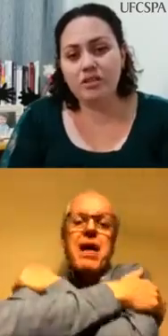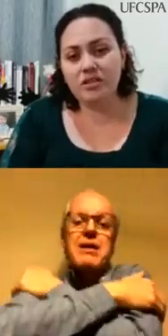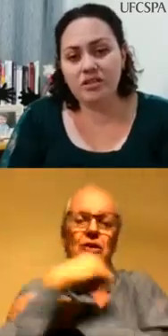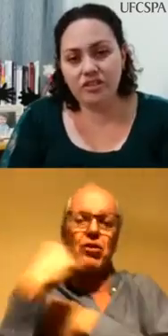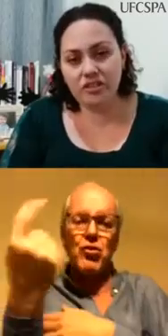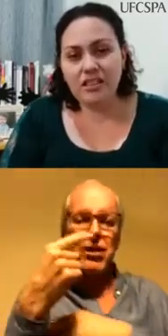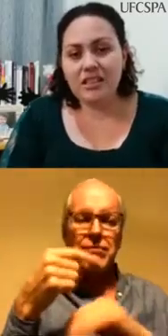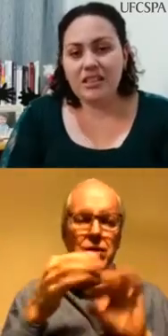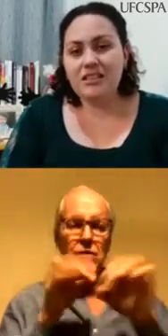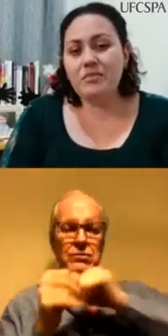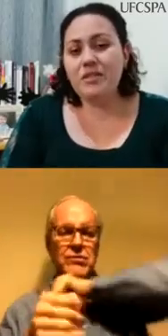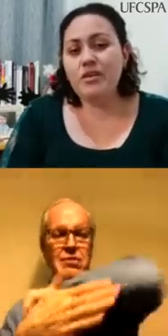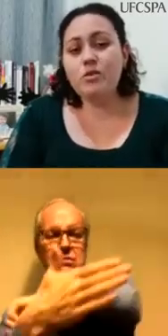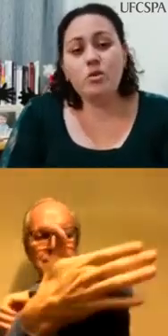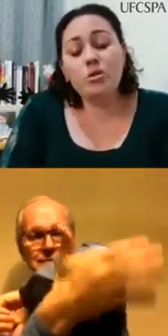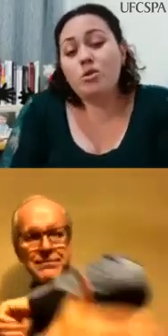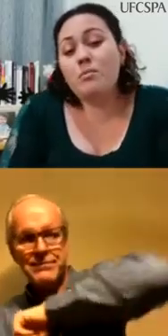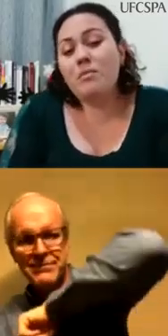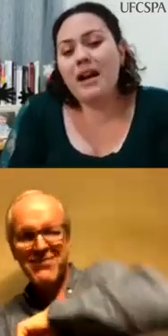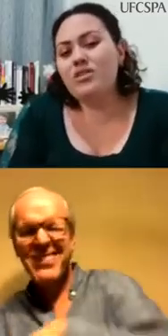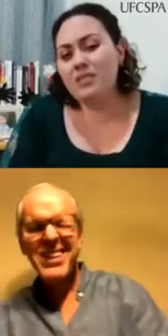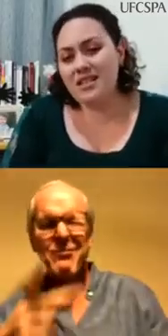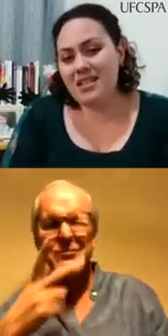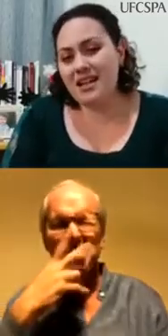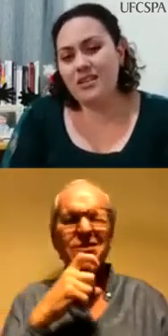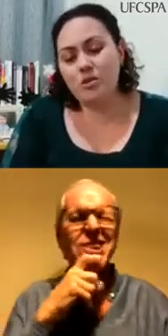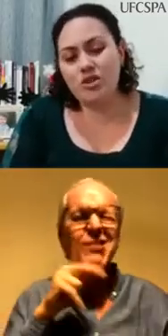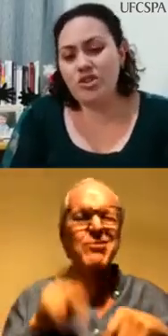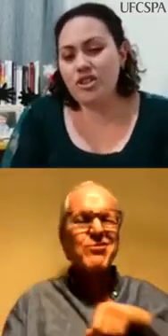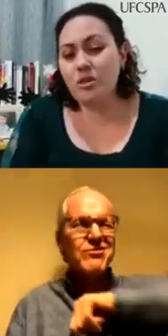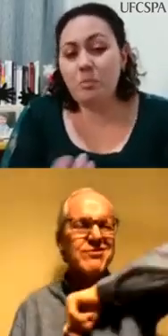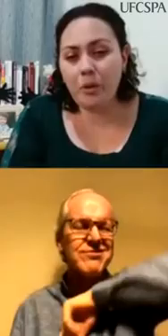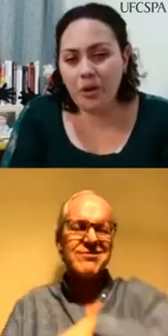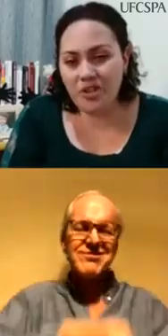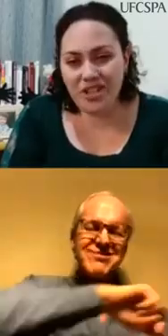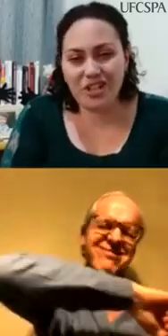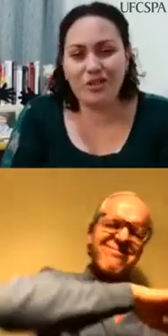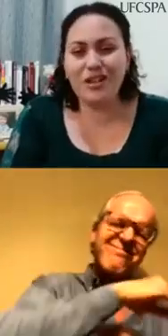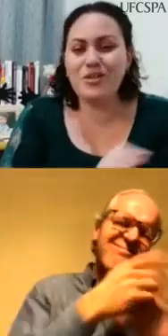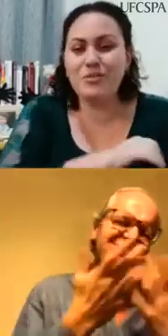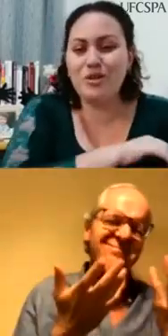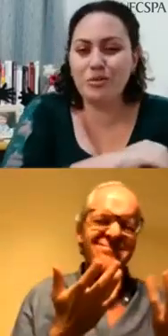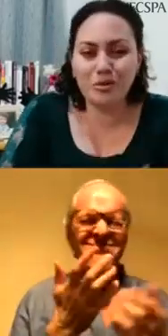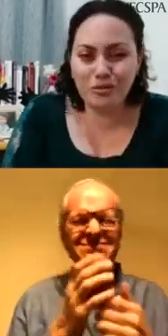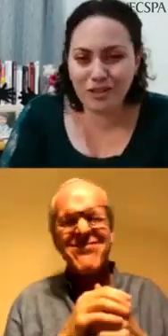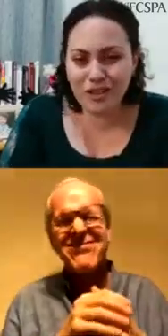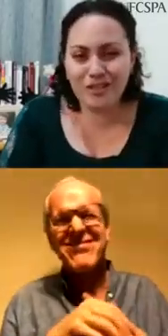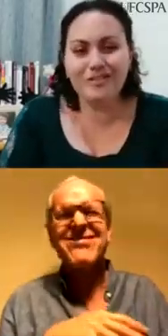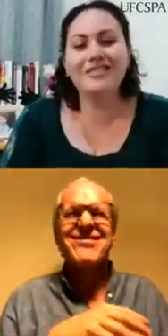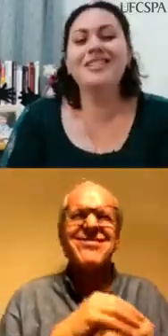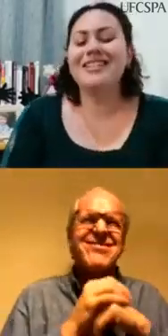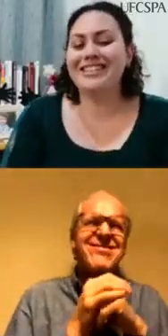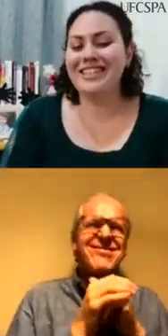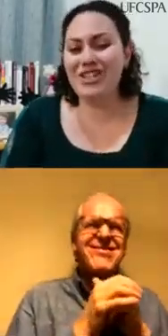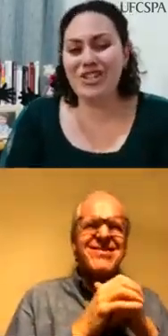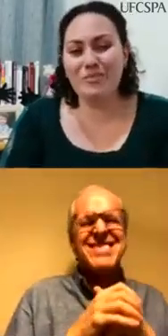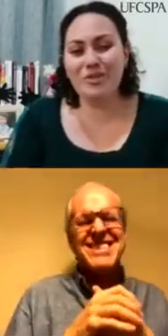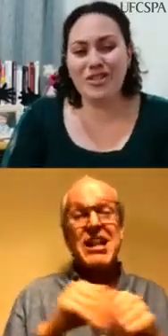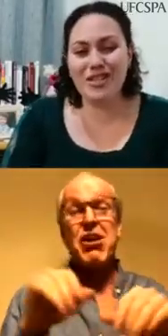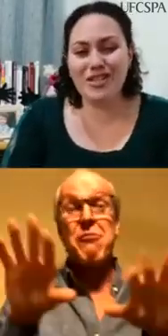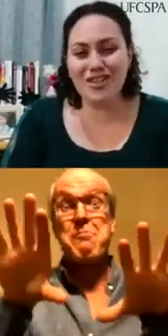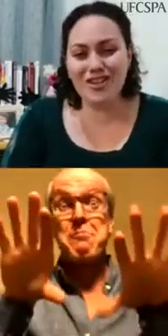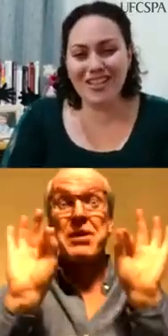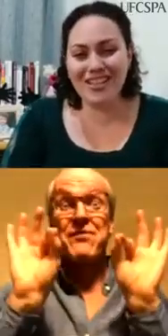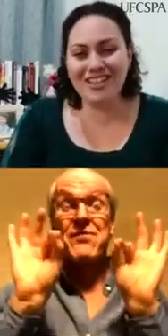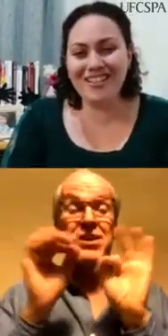muito importante. Também eu sou acostumado a abraçar e hoje em dia não pode, tem que tocar somente com o cotovelo, né? A gente não